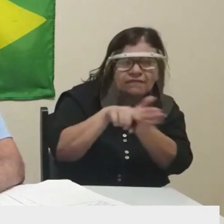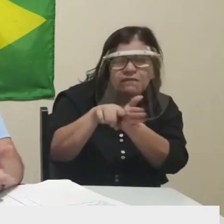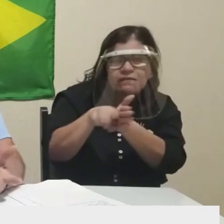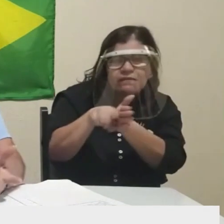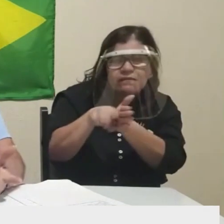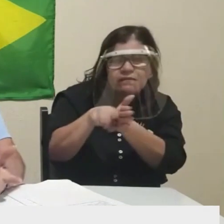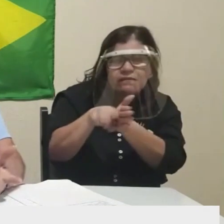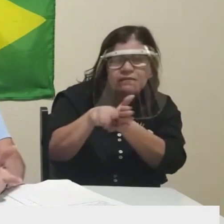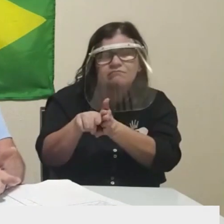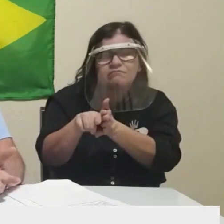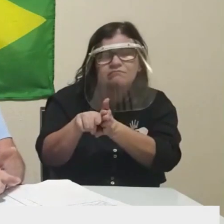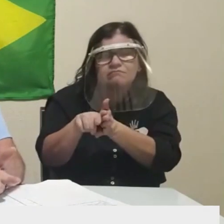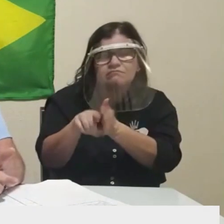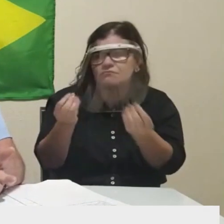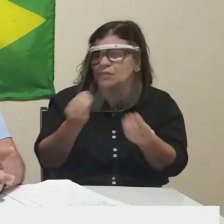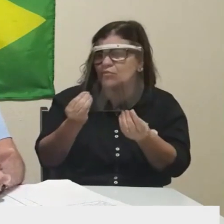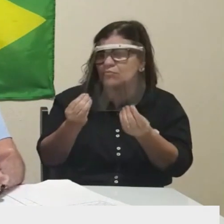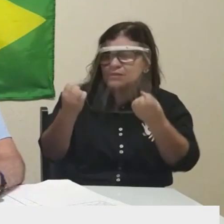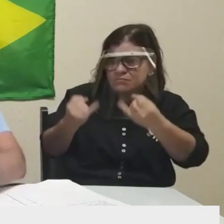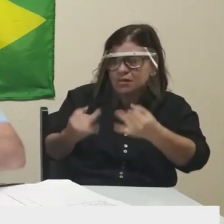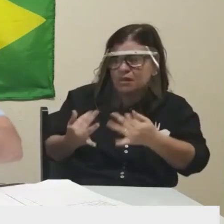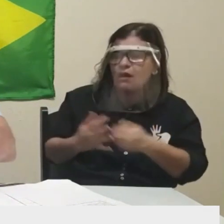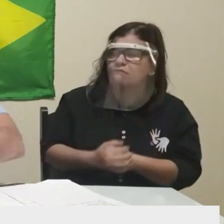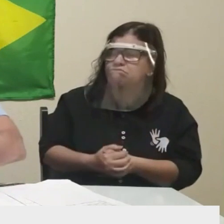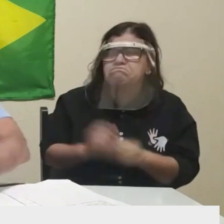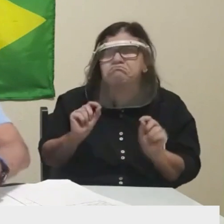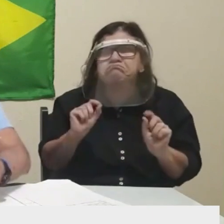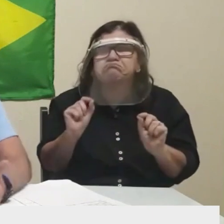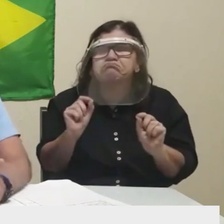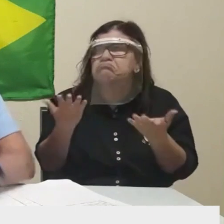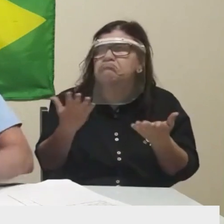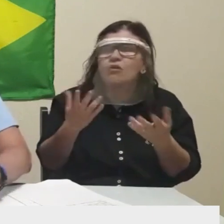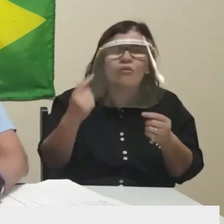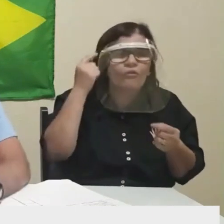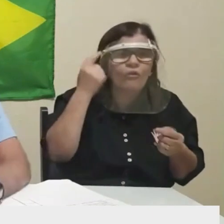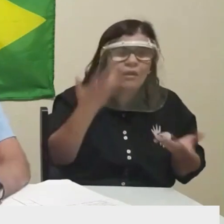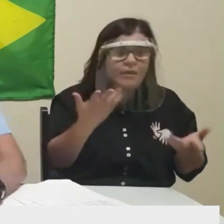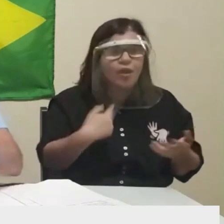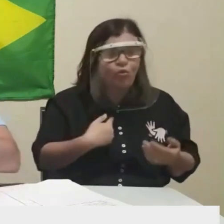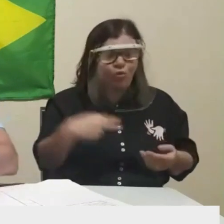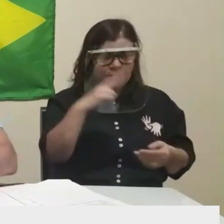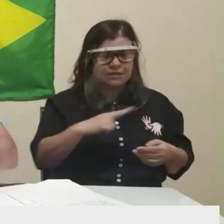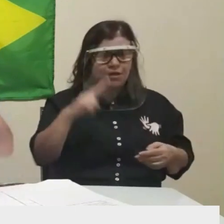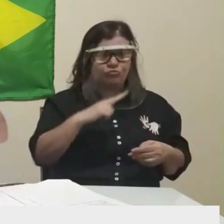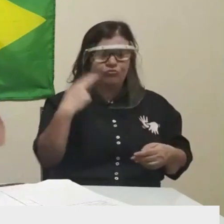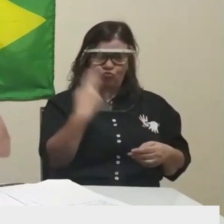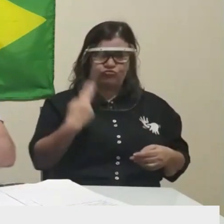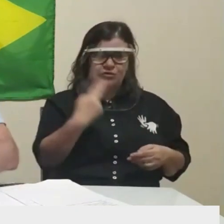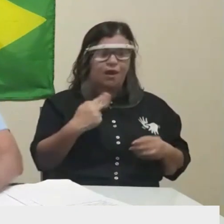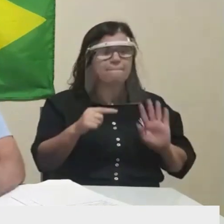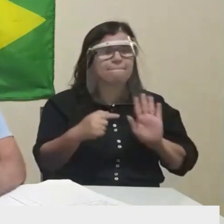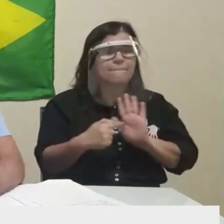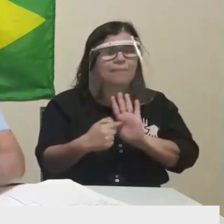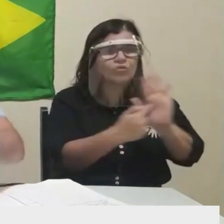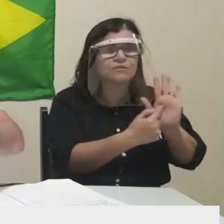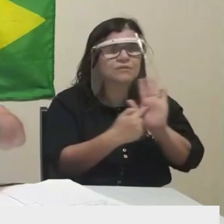Então eu comecei a falar sobre isso aqui, né? E eu comecei a andar também no meio do povo. Eu tenho que dar exemplo. O exemplo é o contrário do que a imprensa